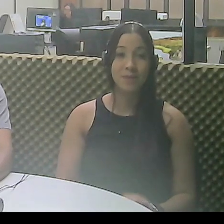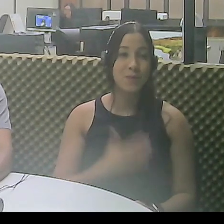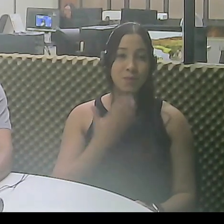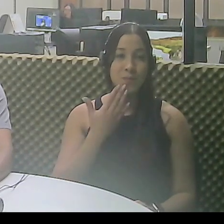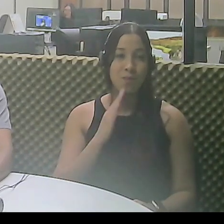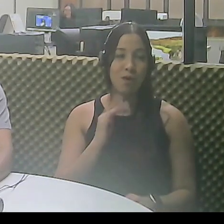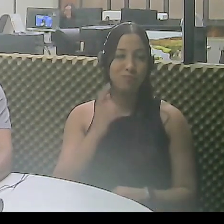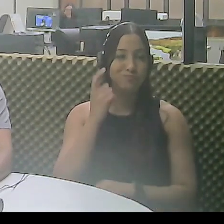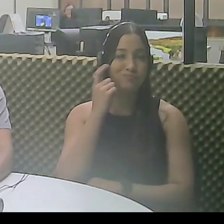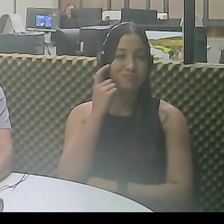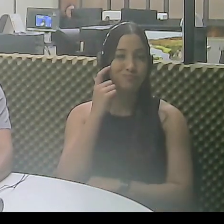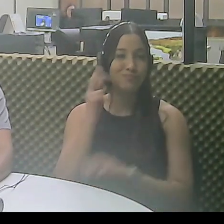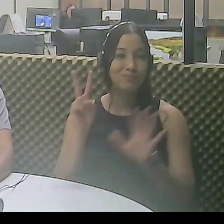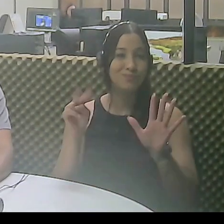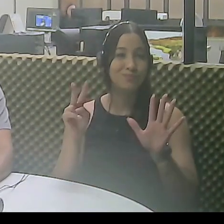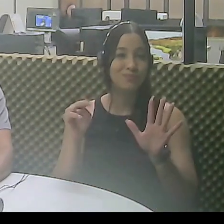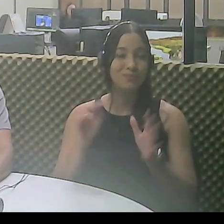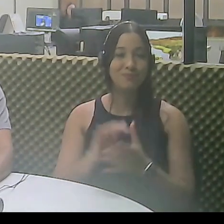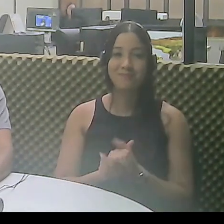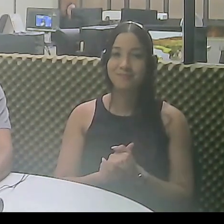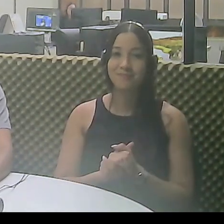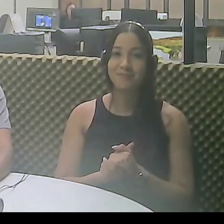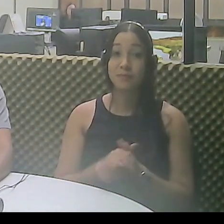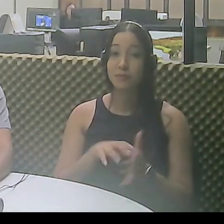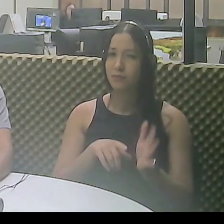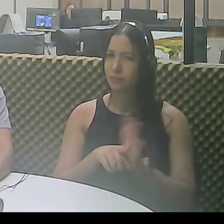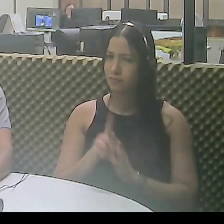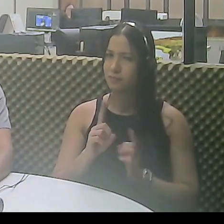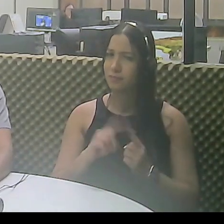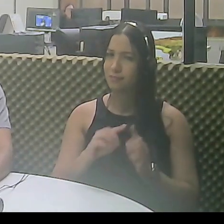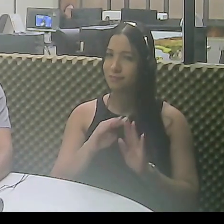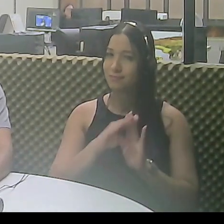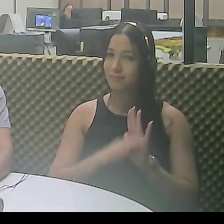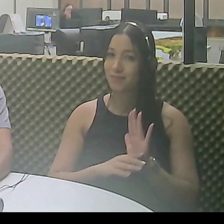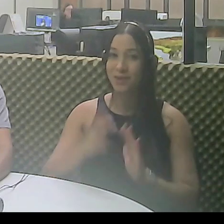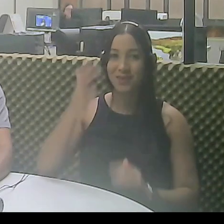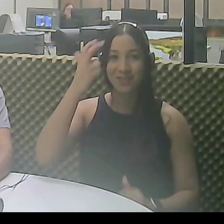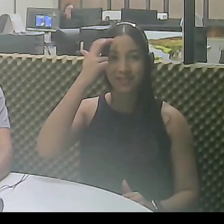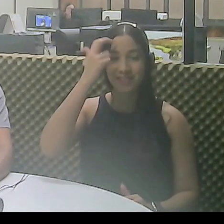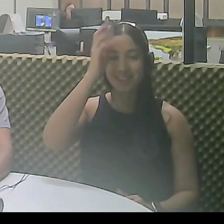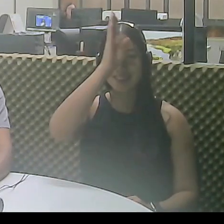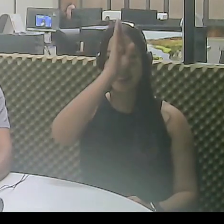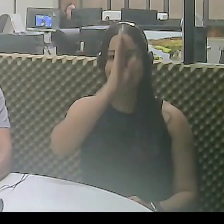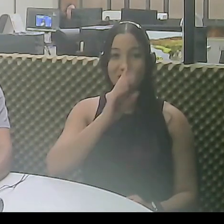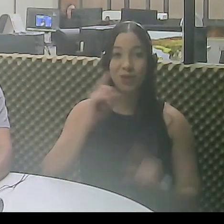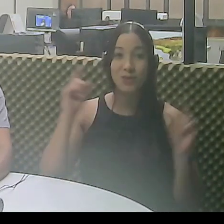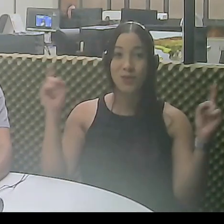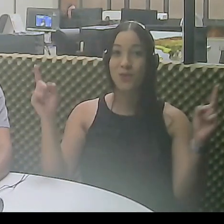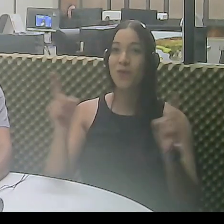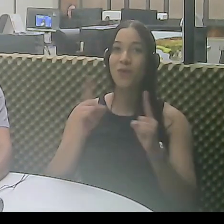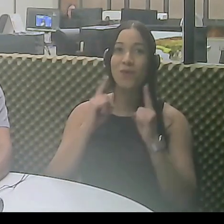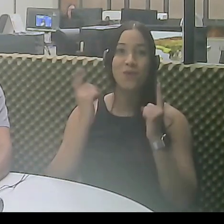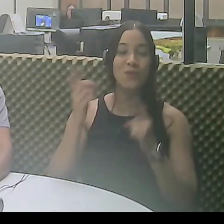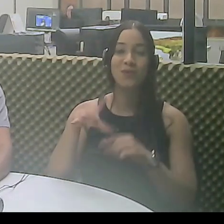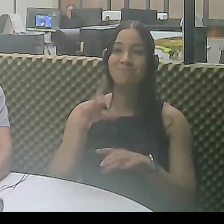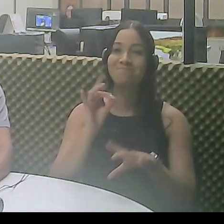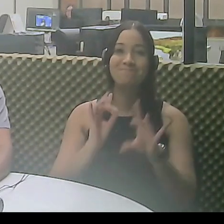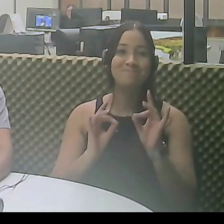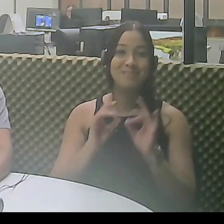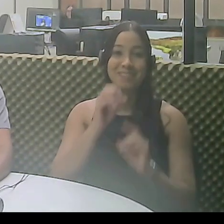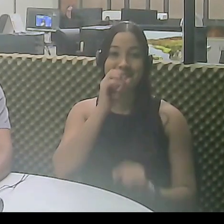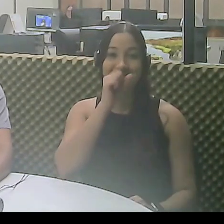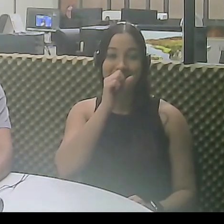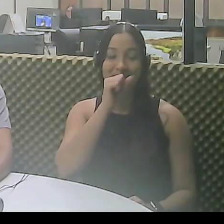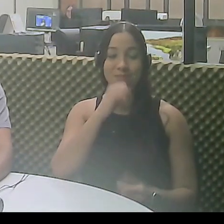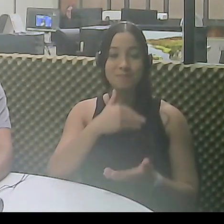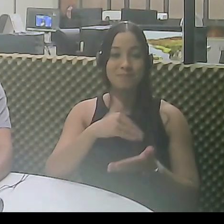os planos para este fim de semana? Pergunto porque tem programação cultural gratuita para todos os gostos neste sábado.